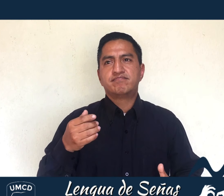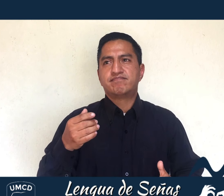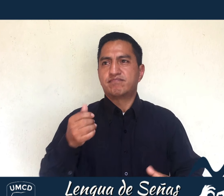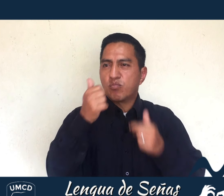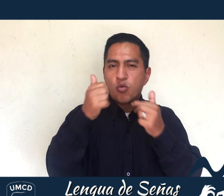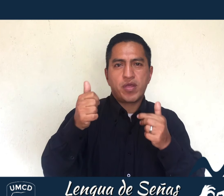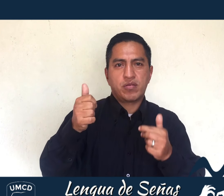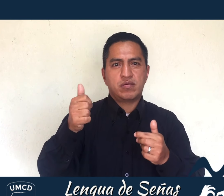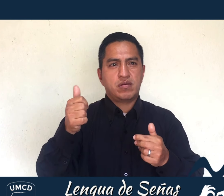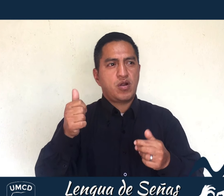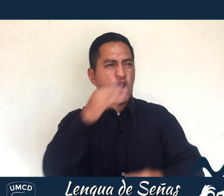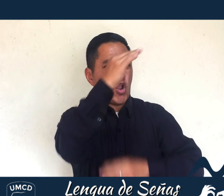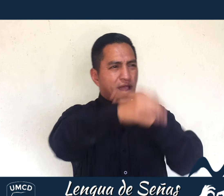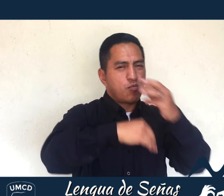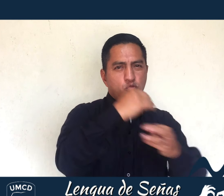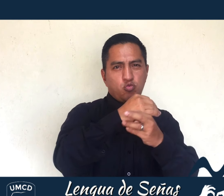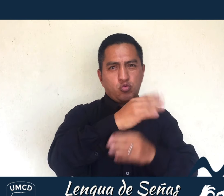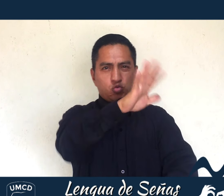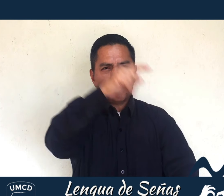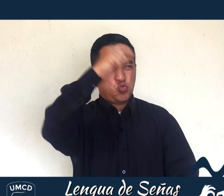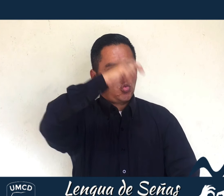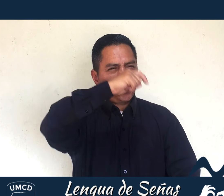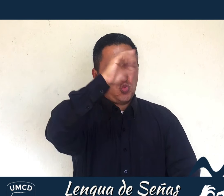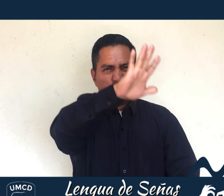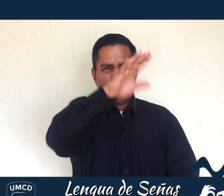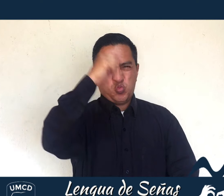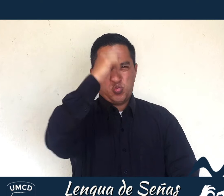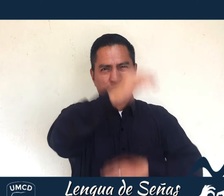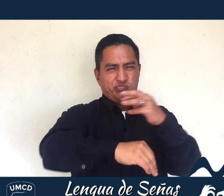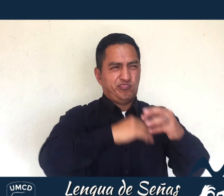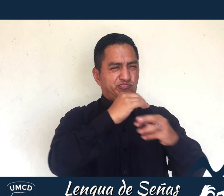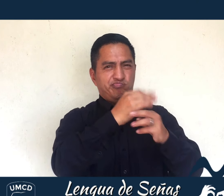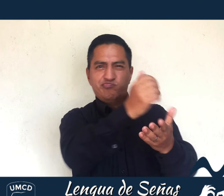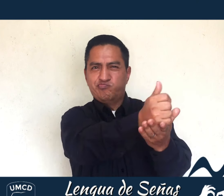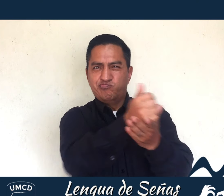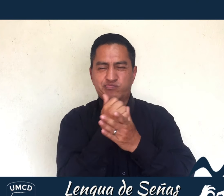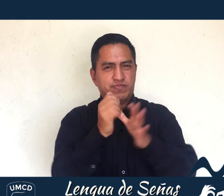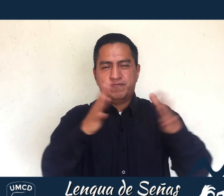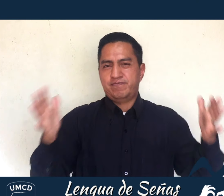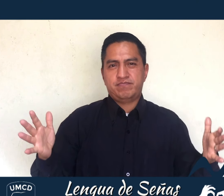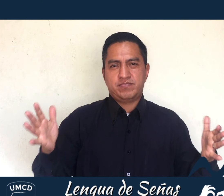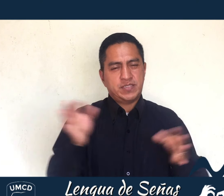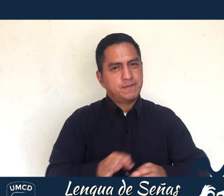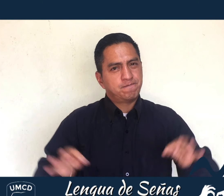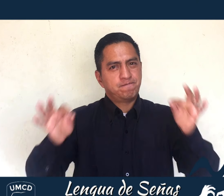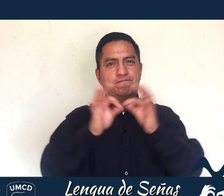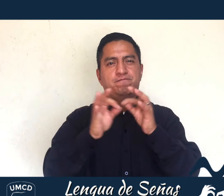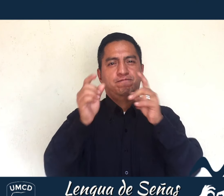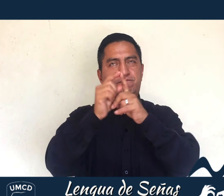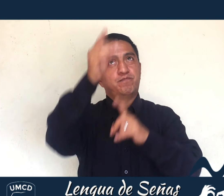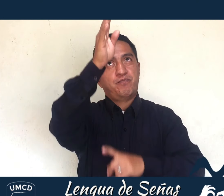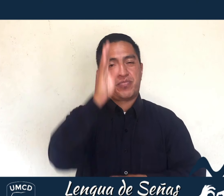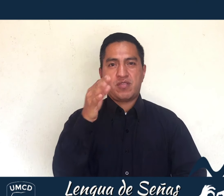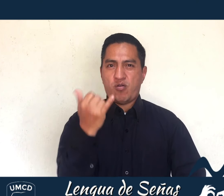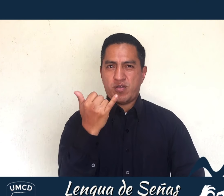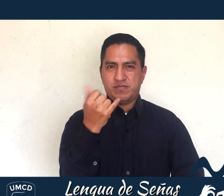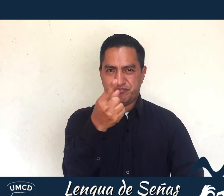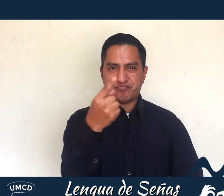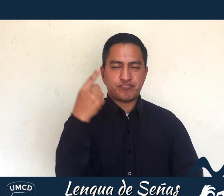sabiduría humana, que se oponga a las verdades fundamentales de su palabra. Así que el día de hoy